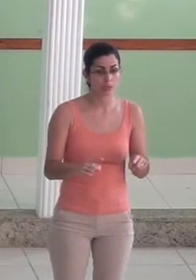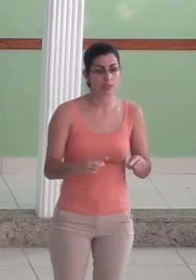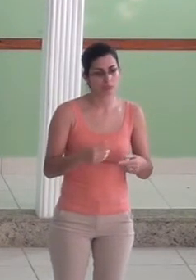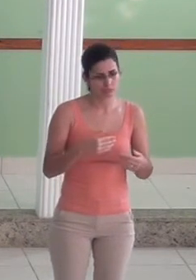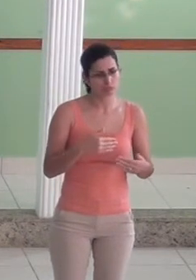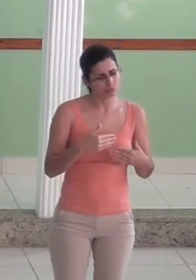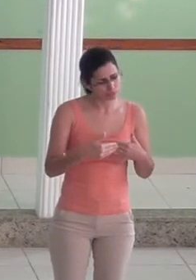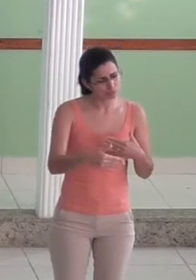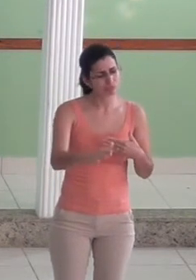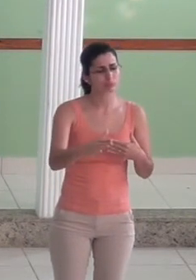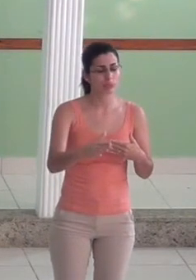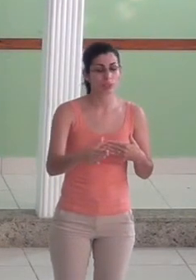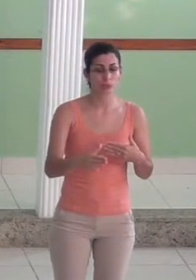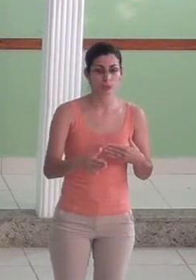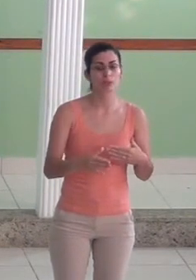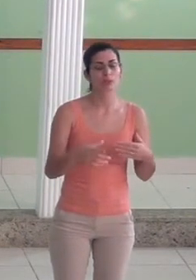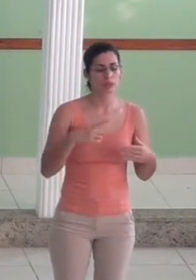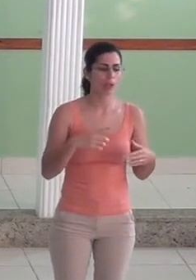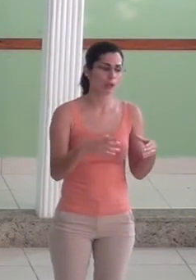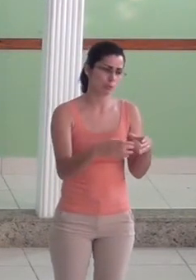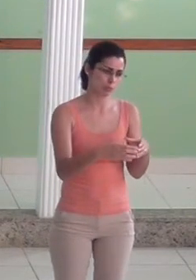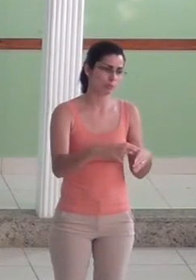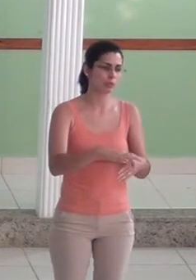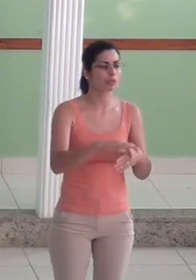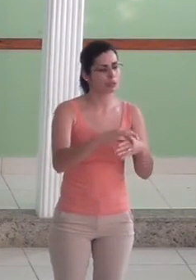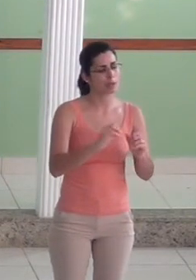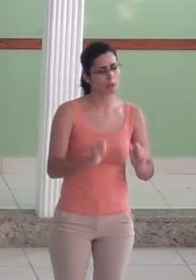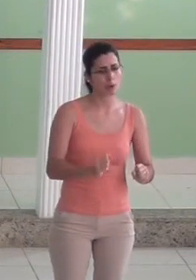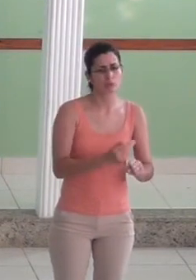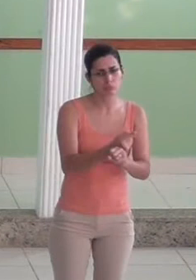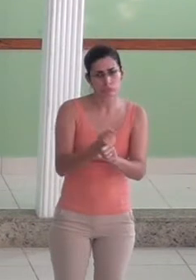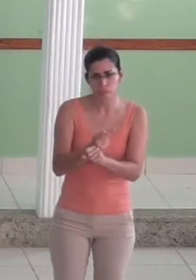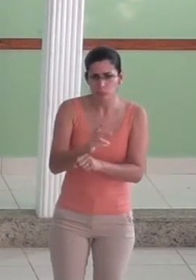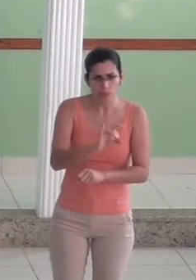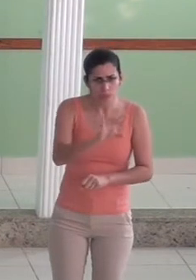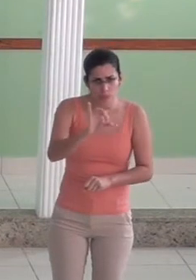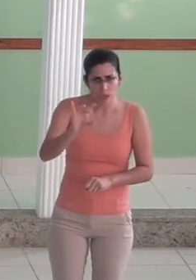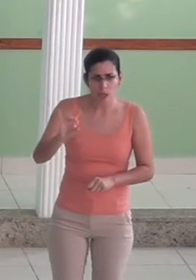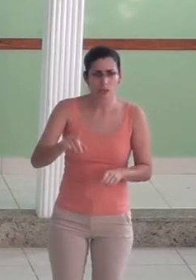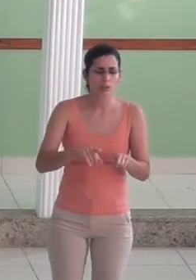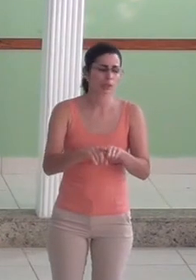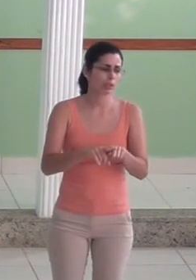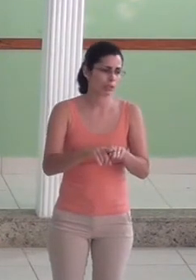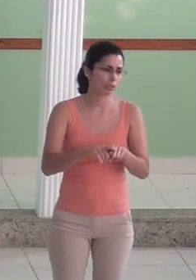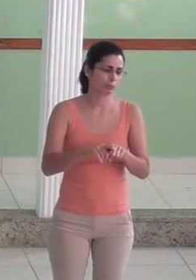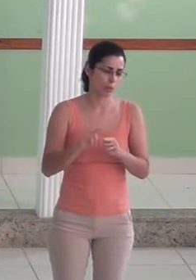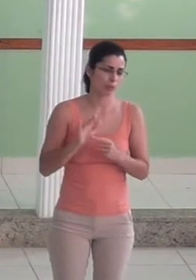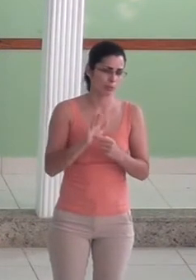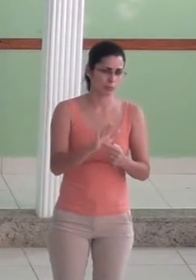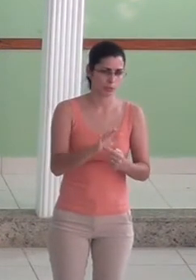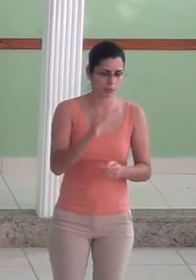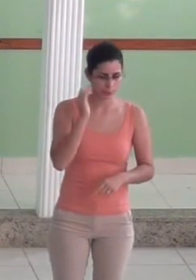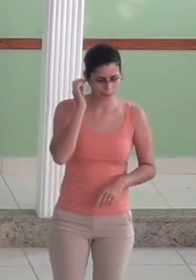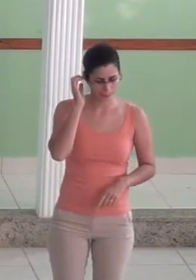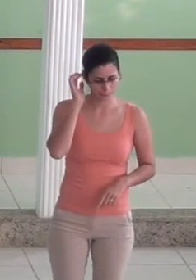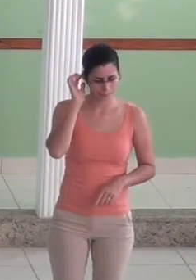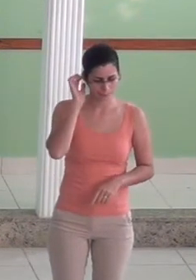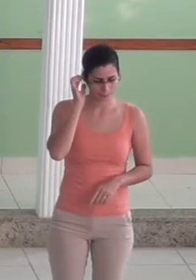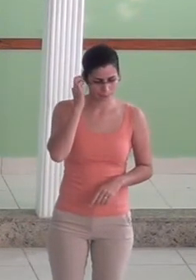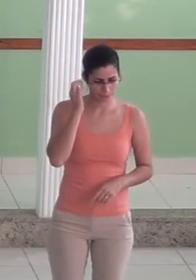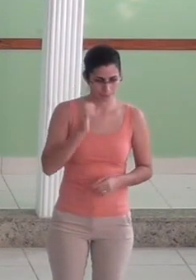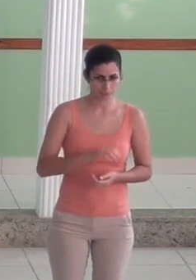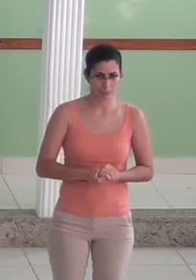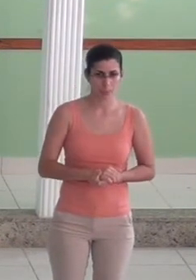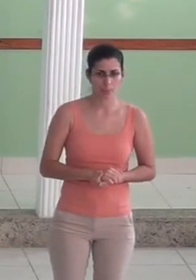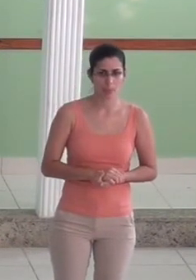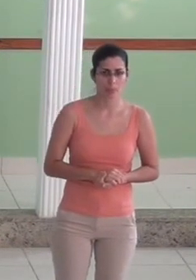igreja. E qualquer dúvida que você tiver, pode procurar um desses irmãos que nós vamos ajudar. Esses irmãos que estão respondendo por